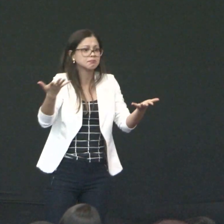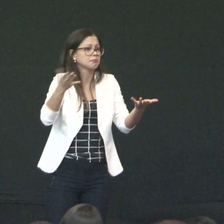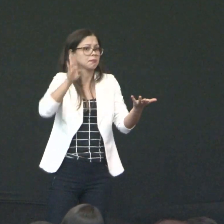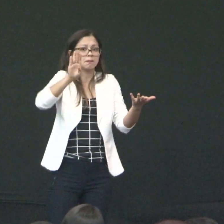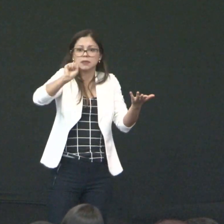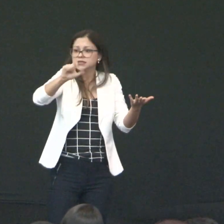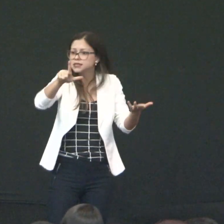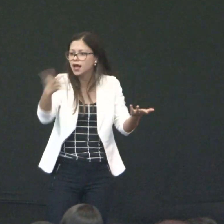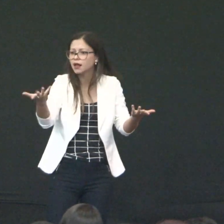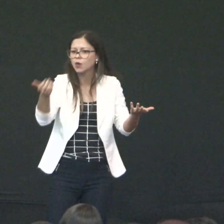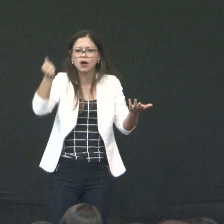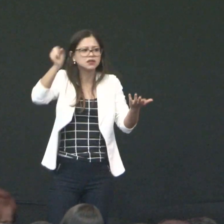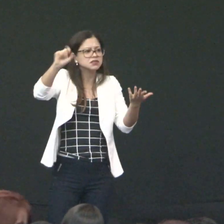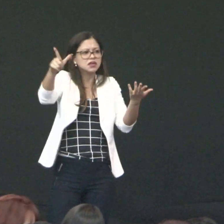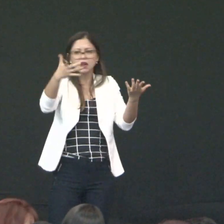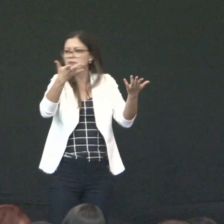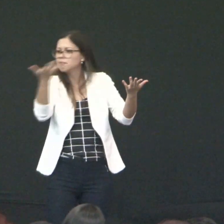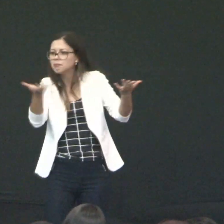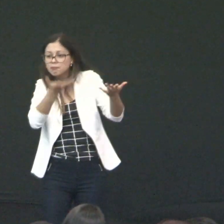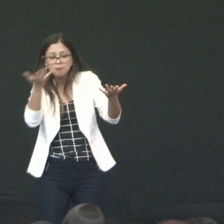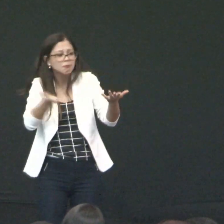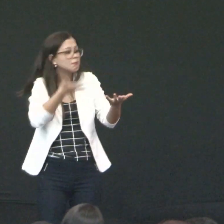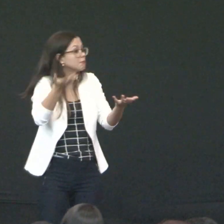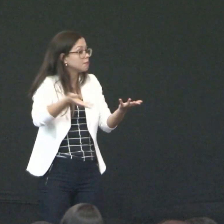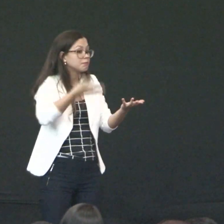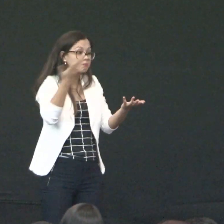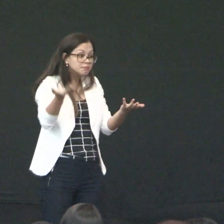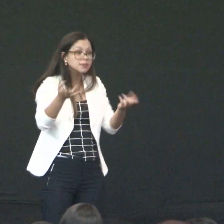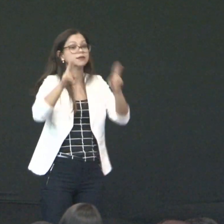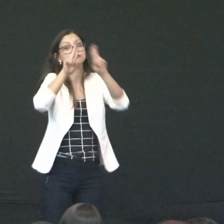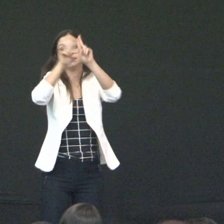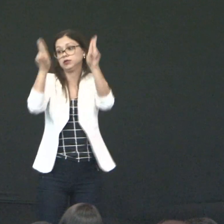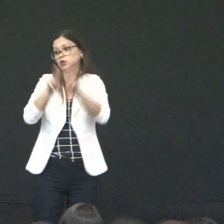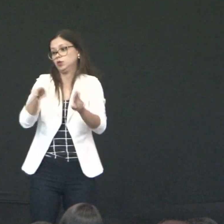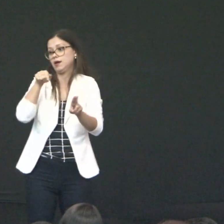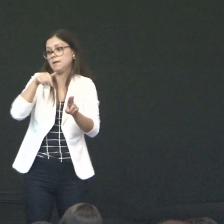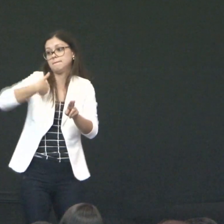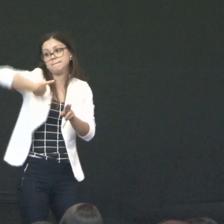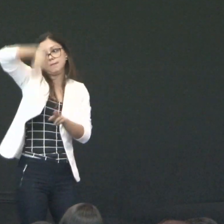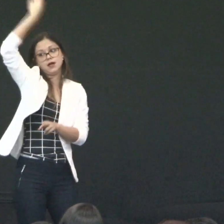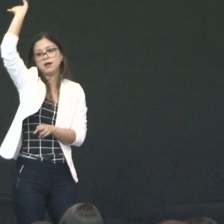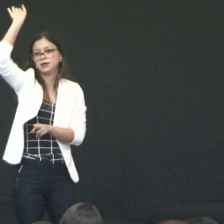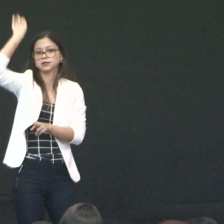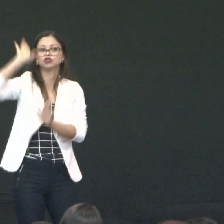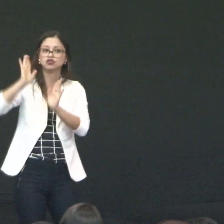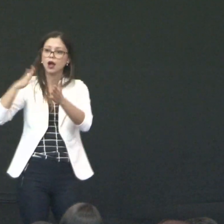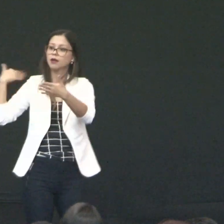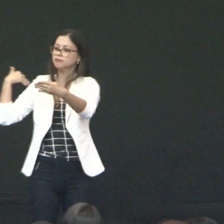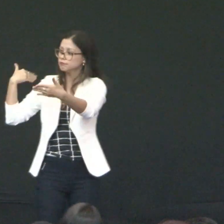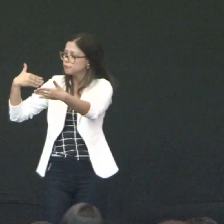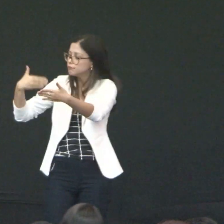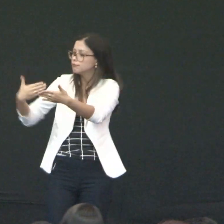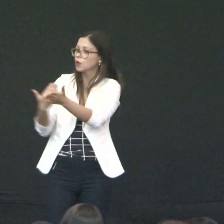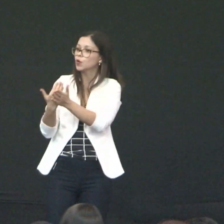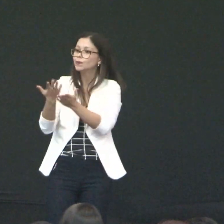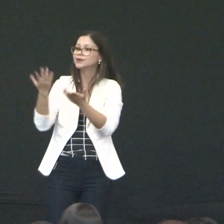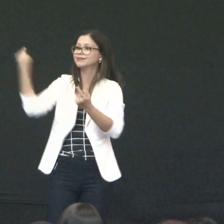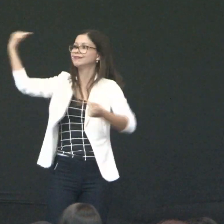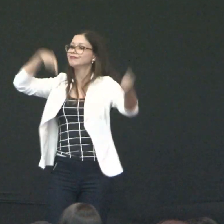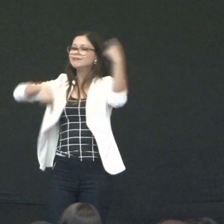que língua? Língua de sinais britânica, língua de sinais americana, o que vocês acham? No caso, vem sendo as línguas